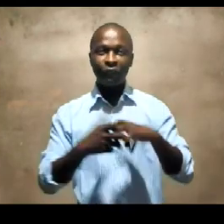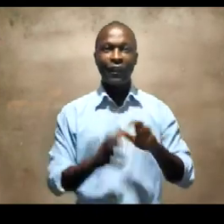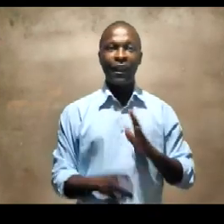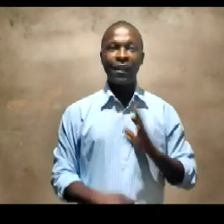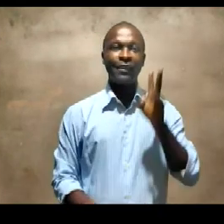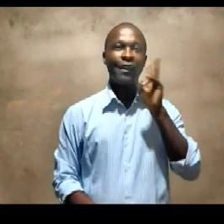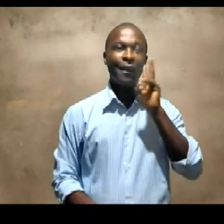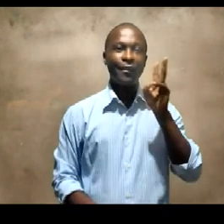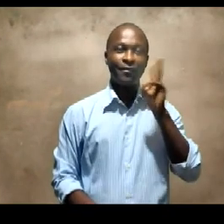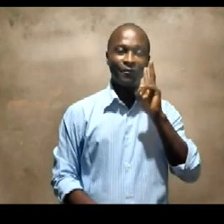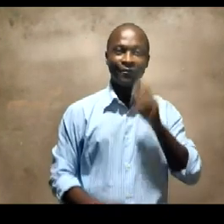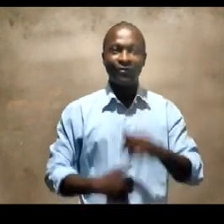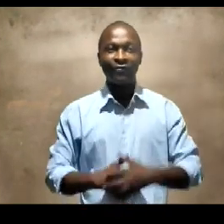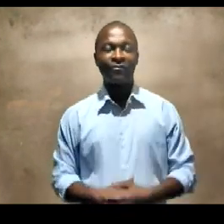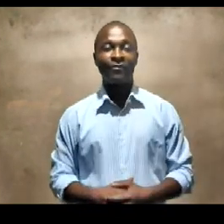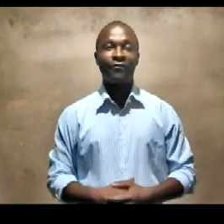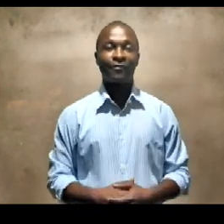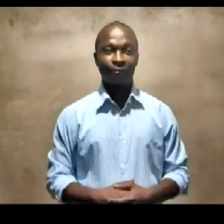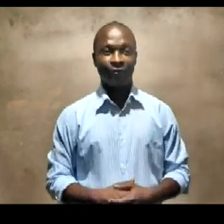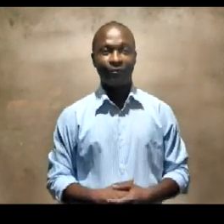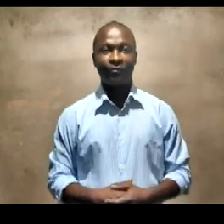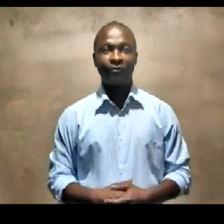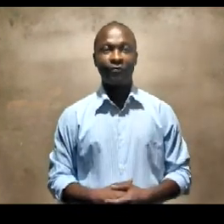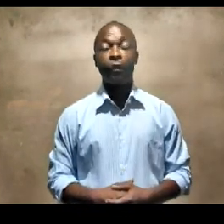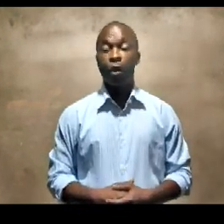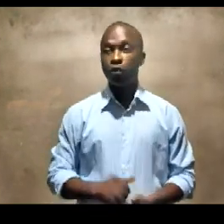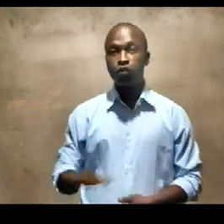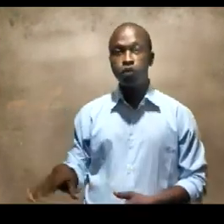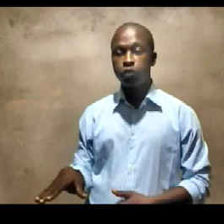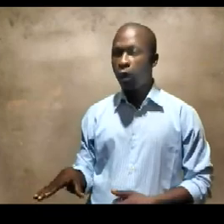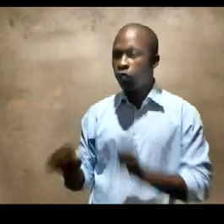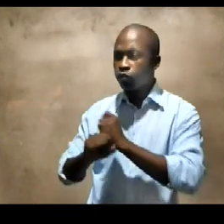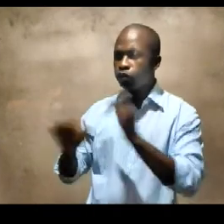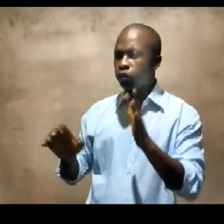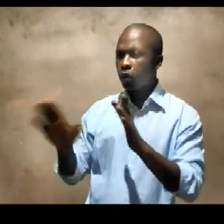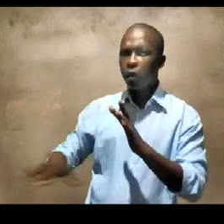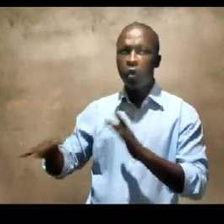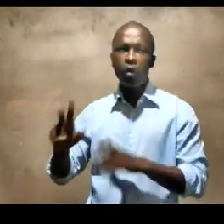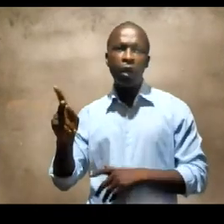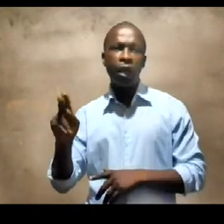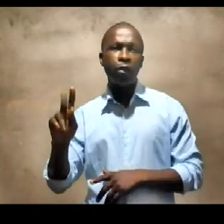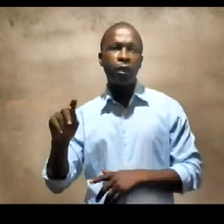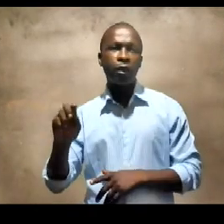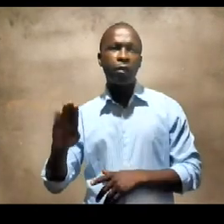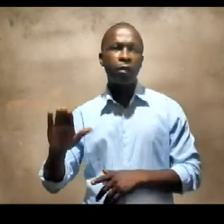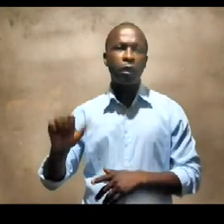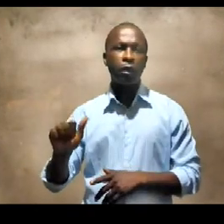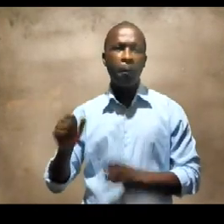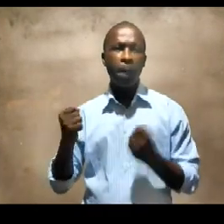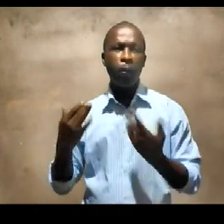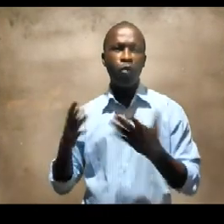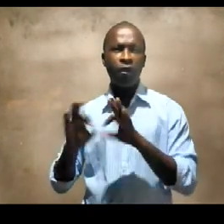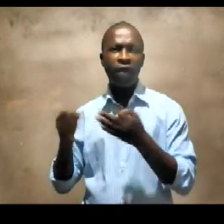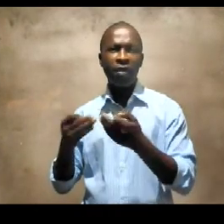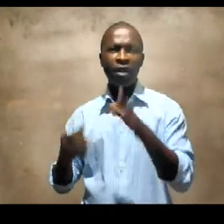à suivre au cœur de ce journal. Ensuite, la ville de Koutaba, dans le département du Nord, une centaine de familles